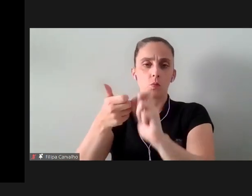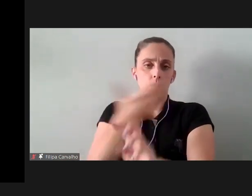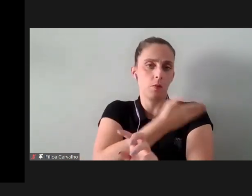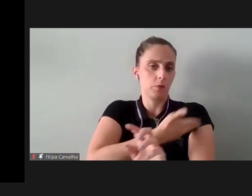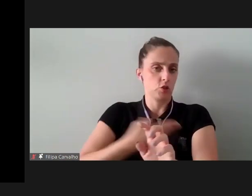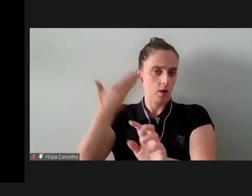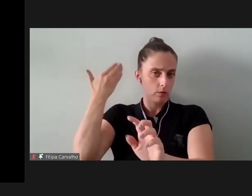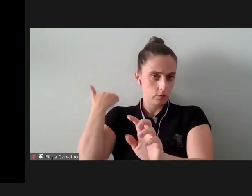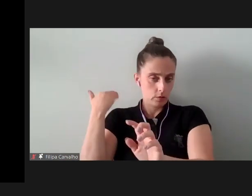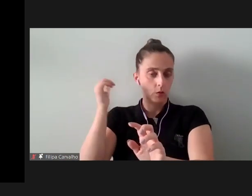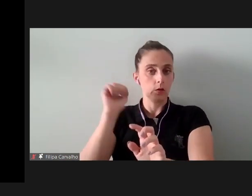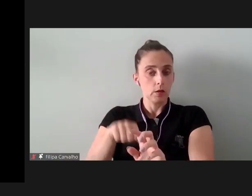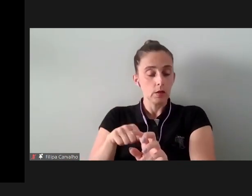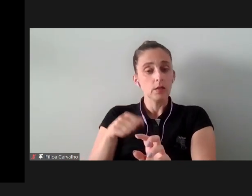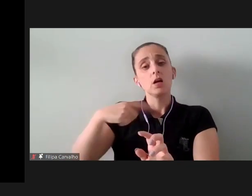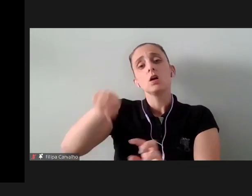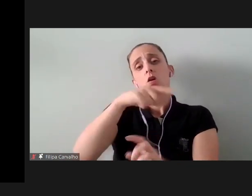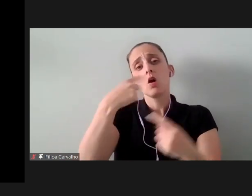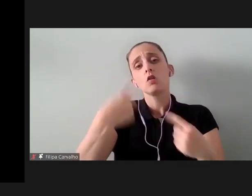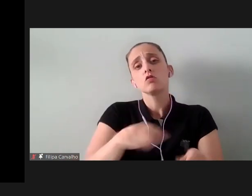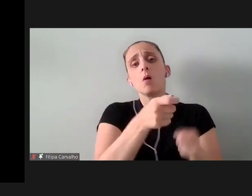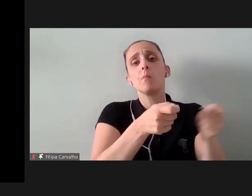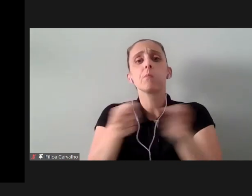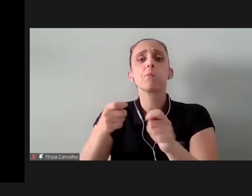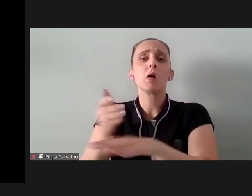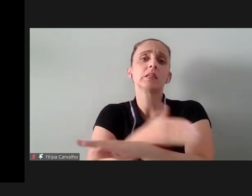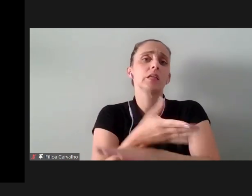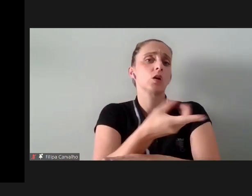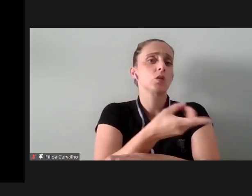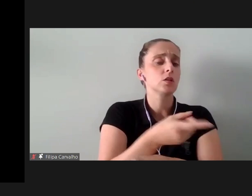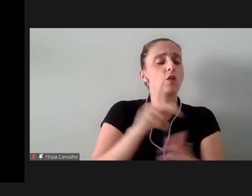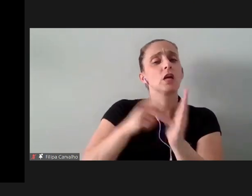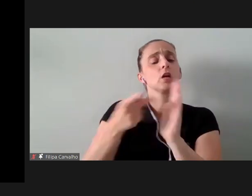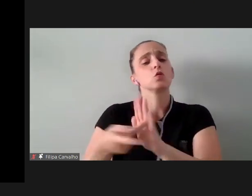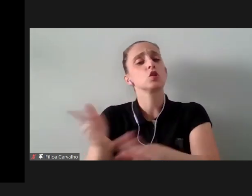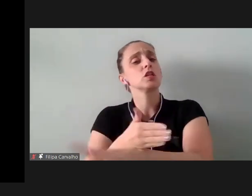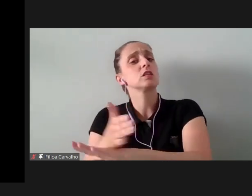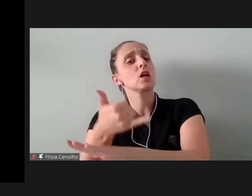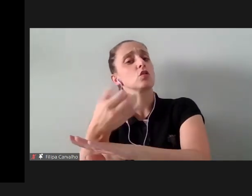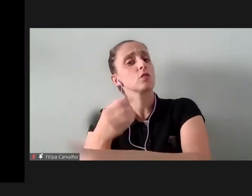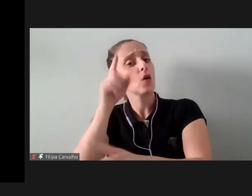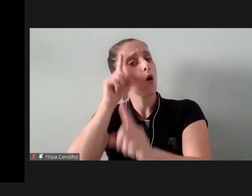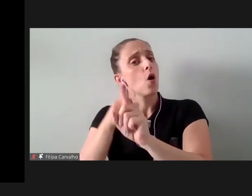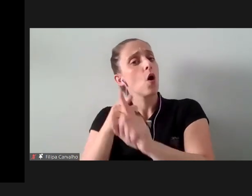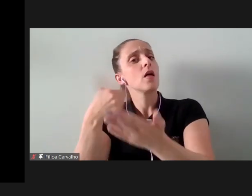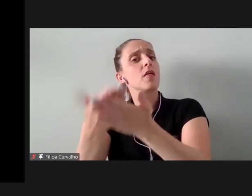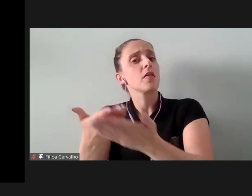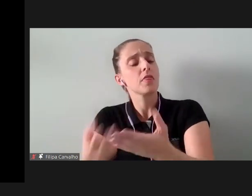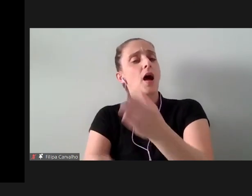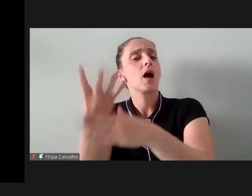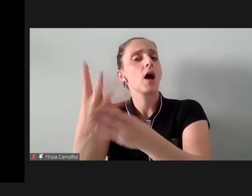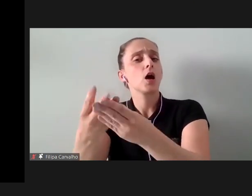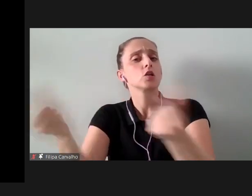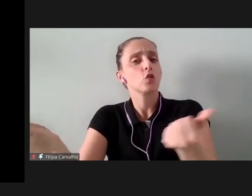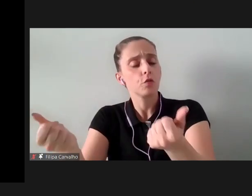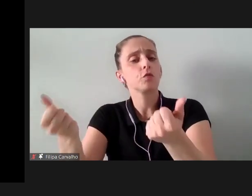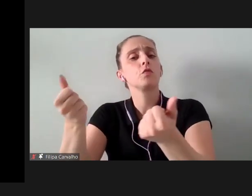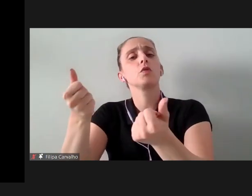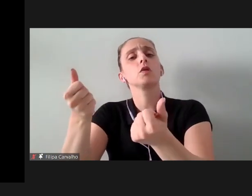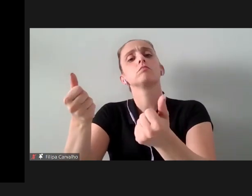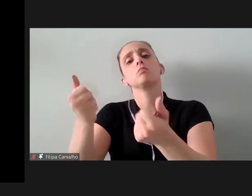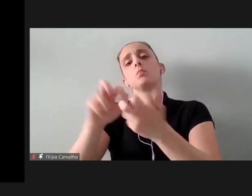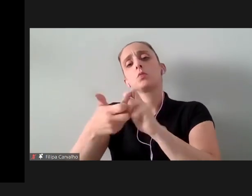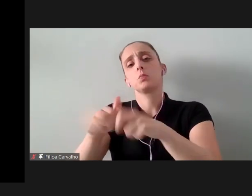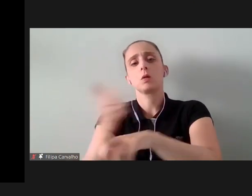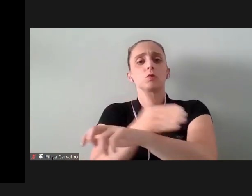gente tem organizações do século XIX, tecnologias do século XX para enfrentar problemas do século XXI, e essa